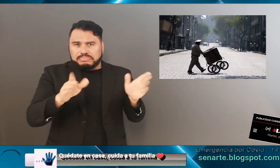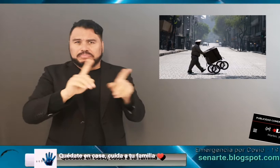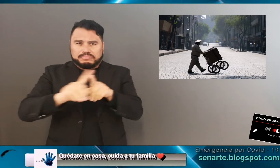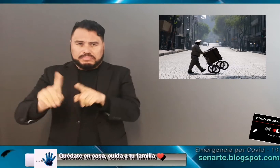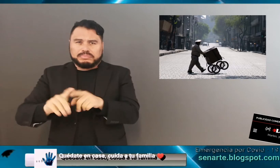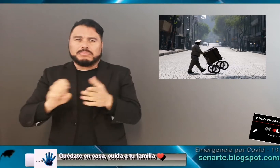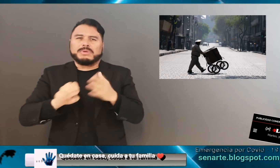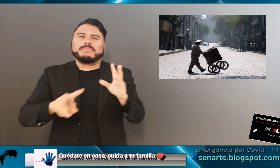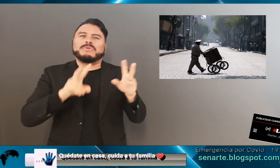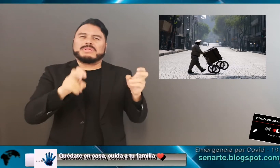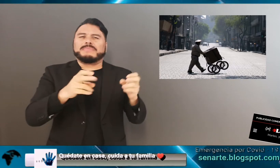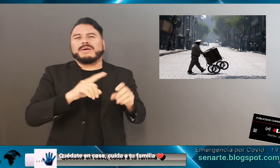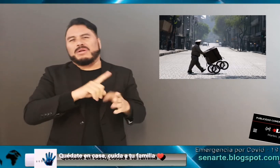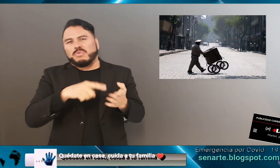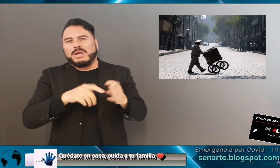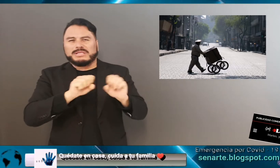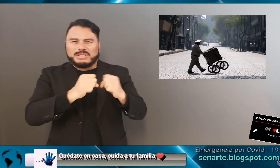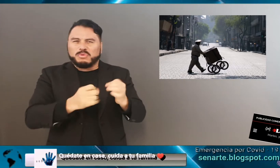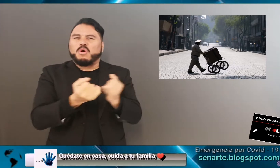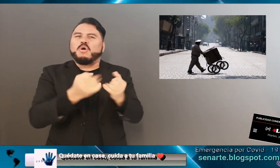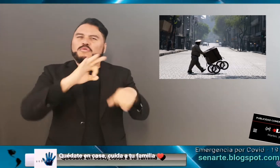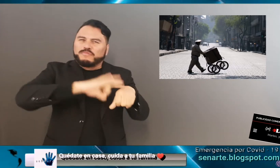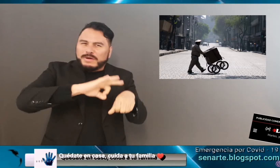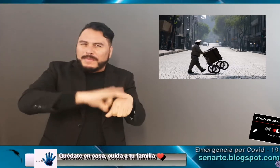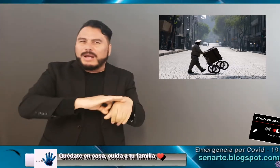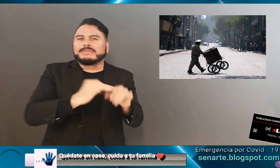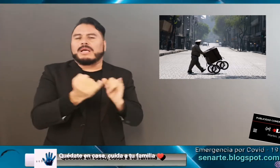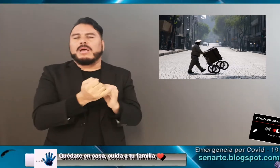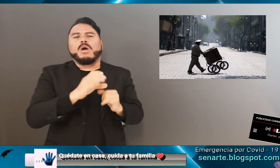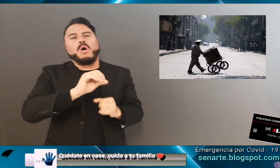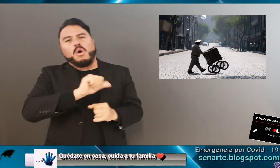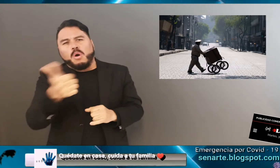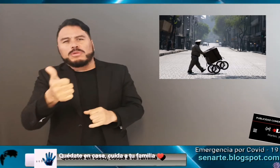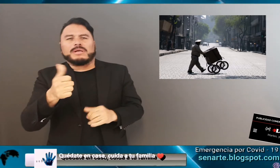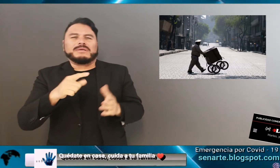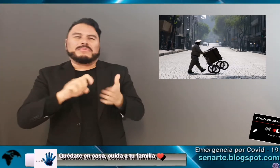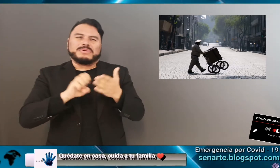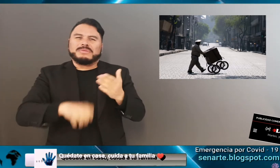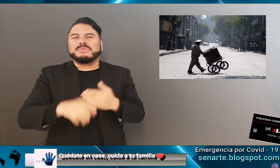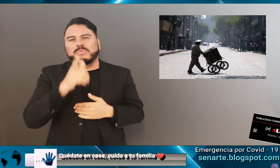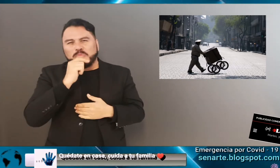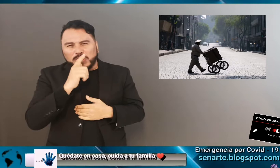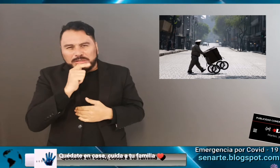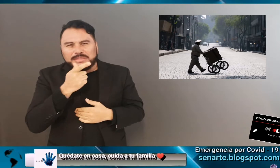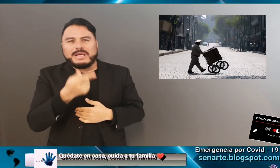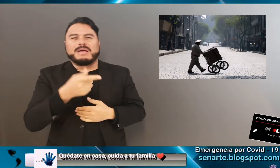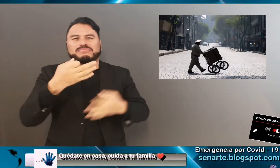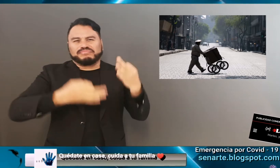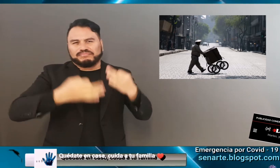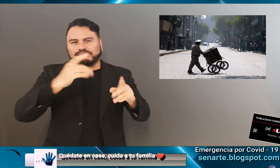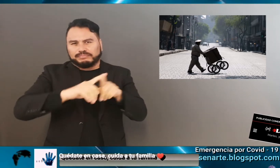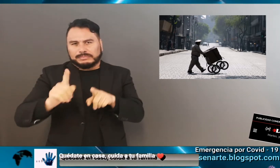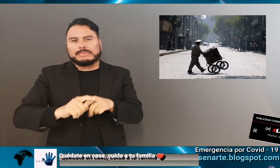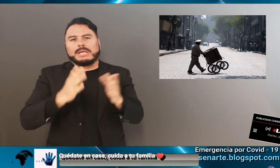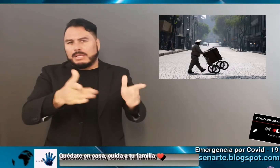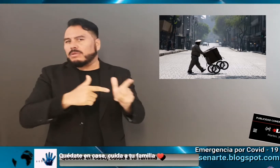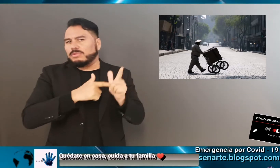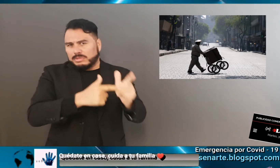Solo continuarán operando los servicios de salud, incluidas farmacias, así como las actividades de seguridad pública